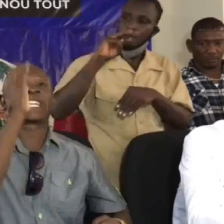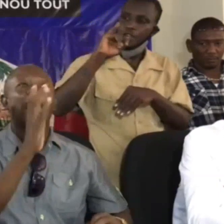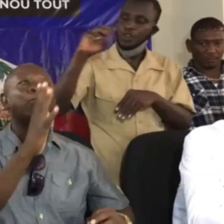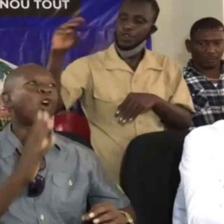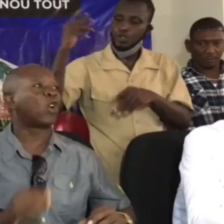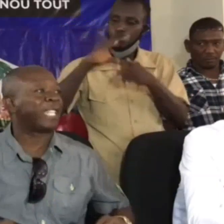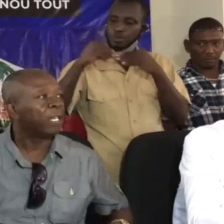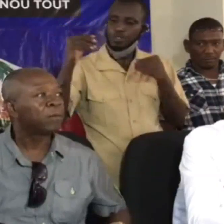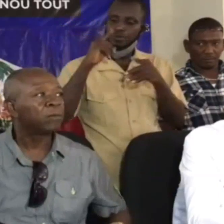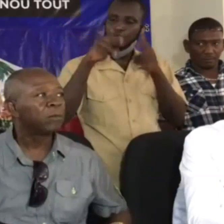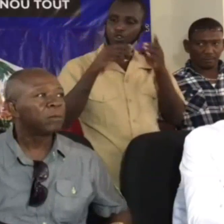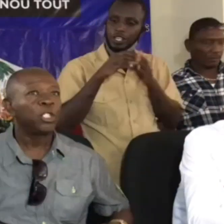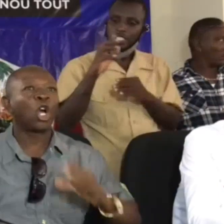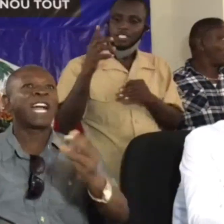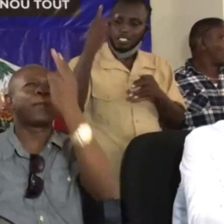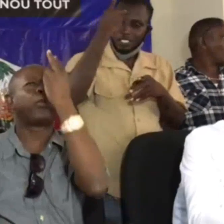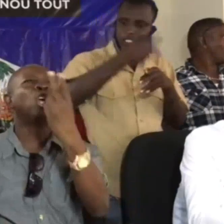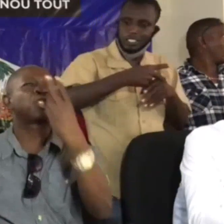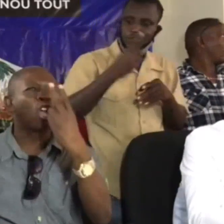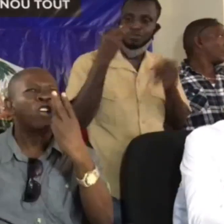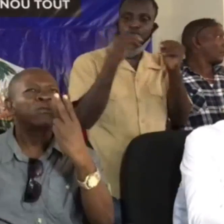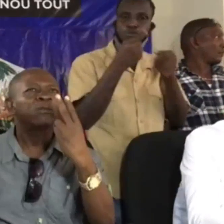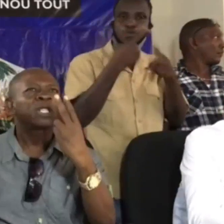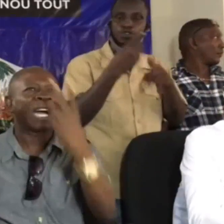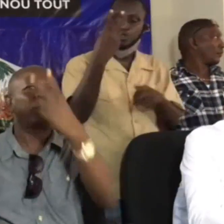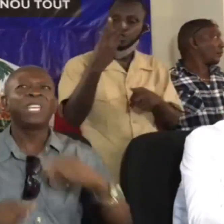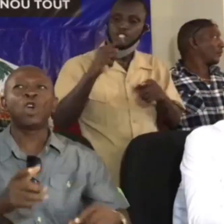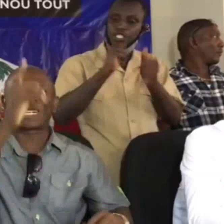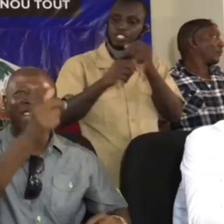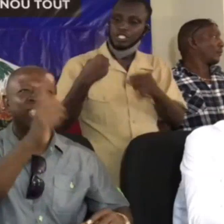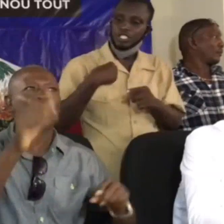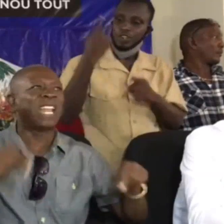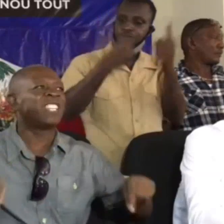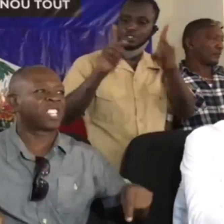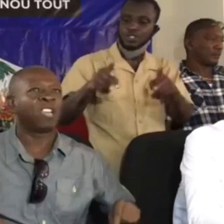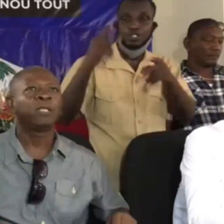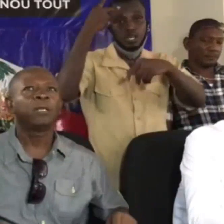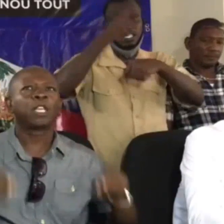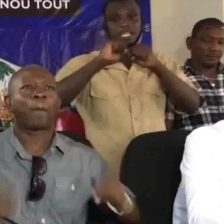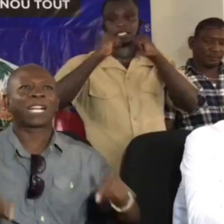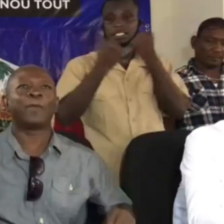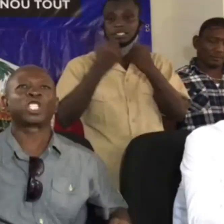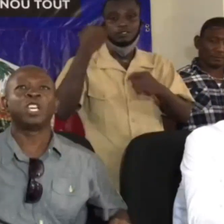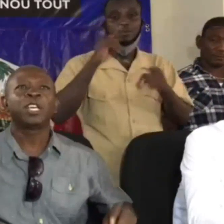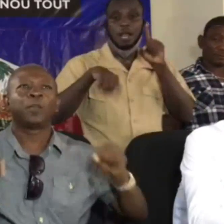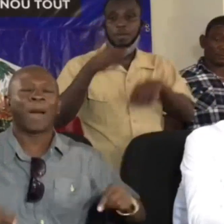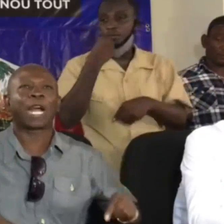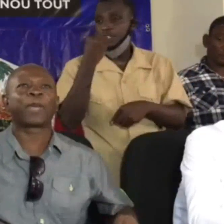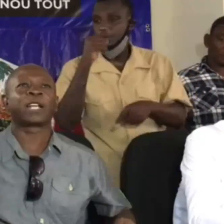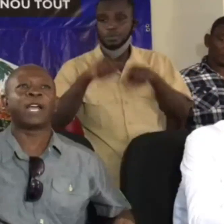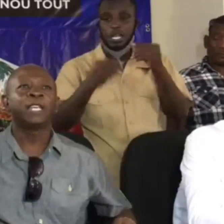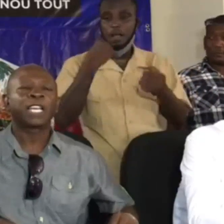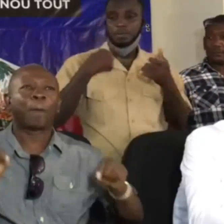qui étaient dans extrême pauvreté. Il y en avait plus que 4 400 000 Haïtiens qui n'ont pas à manger, qui